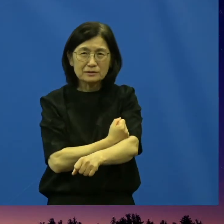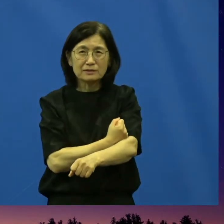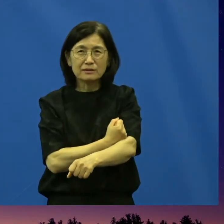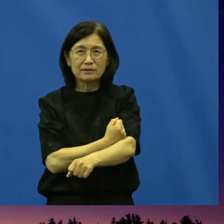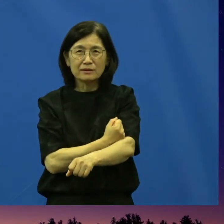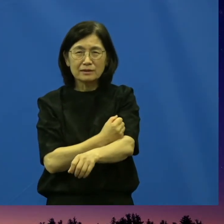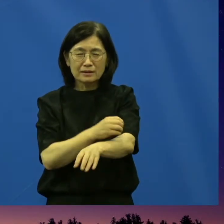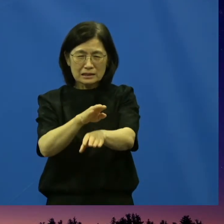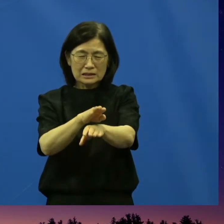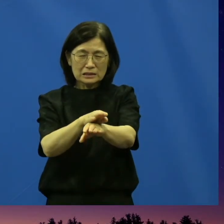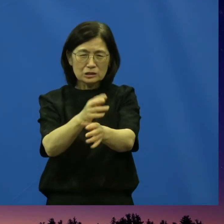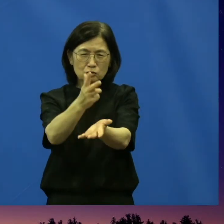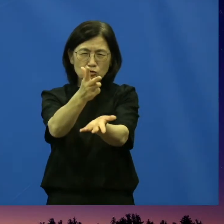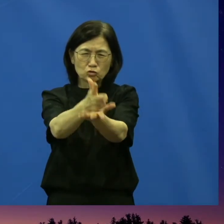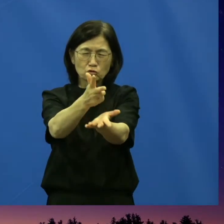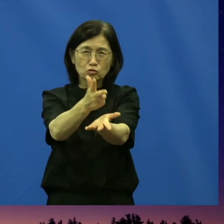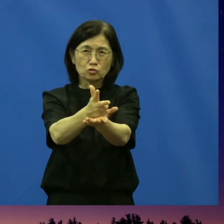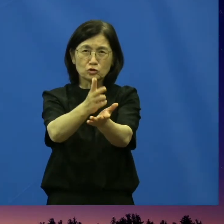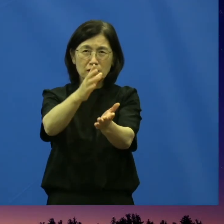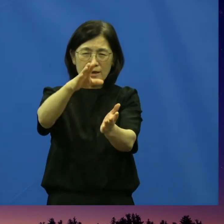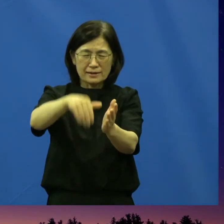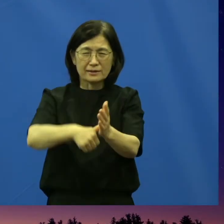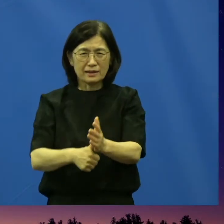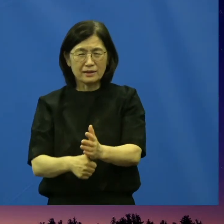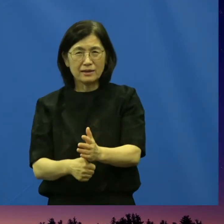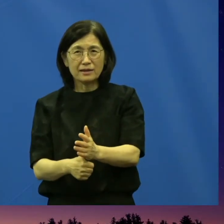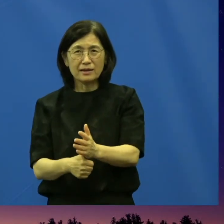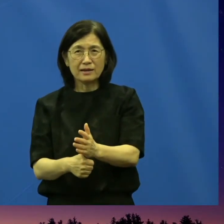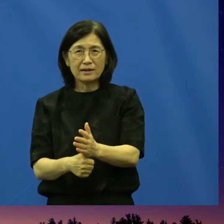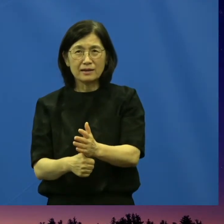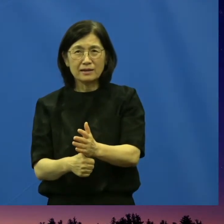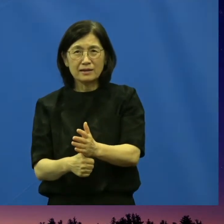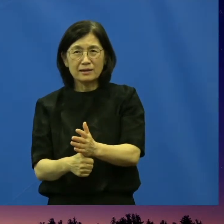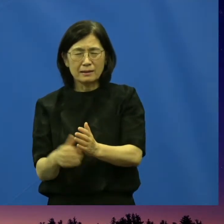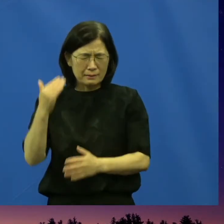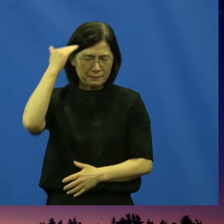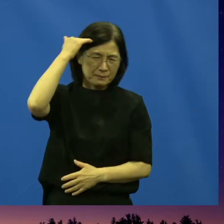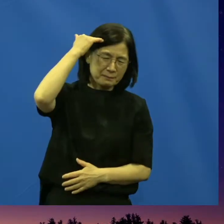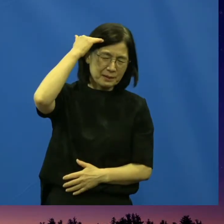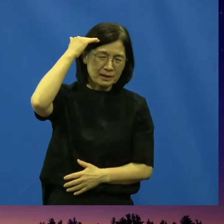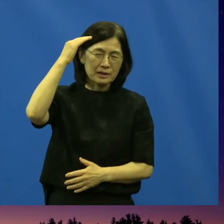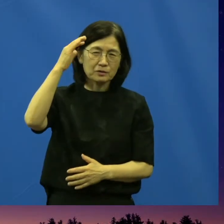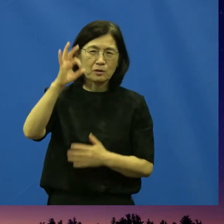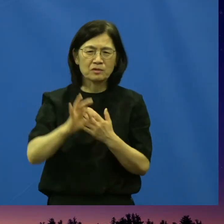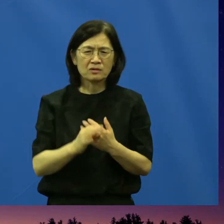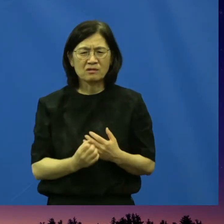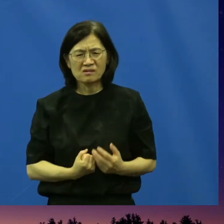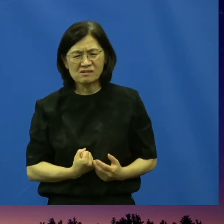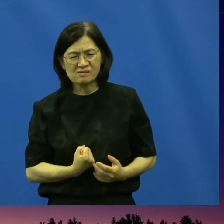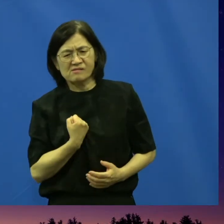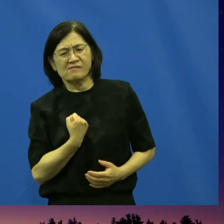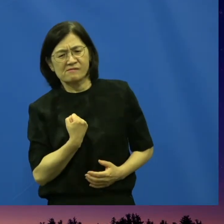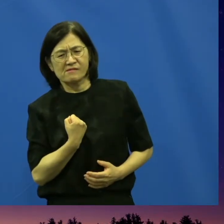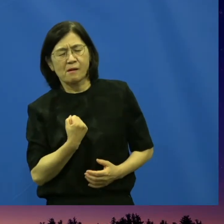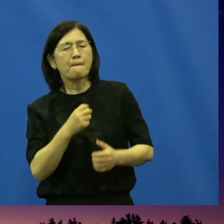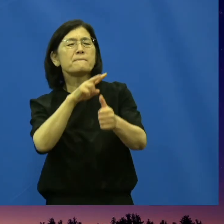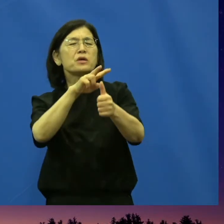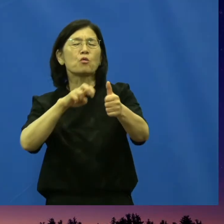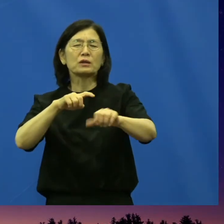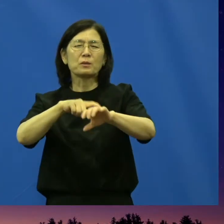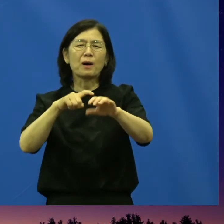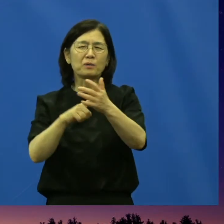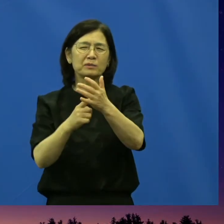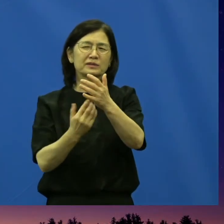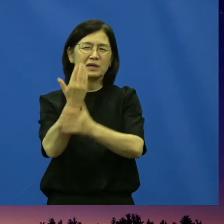이 주차하는데 좀 앞에 좀 누가 마음에 안 들면 막 이 분노하는 마음, 미워하는 마음이 있어요.